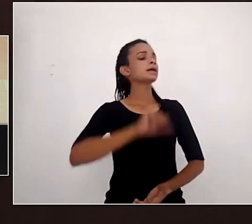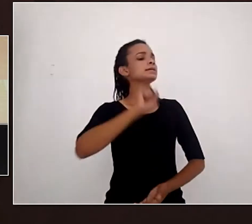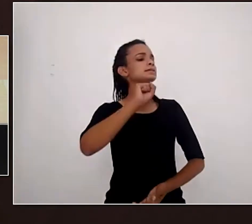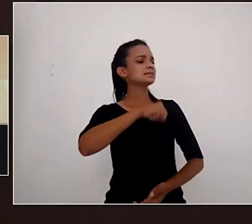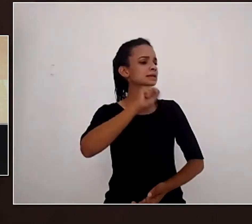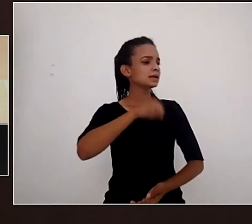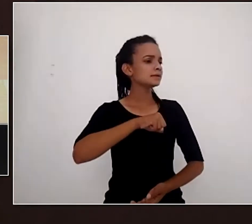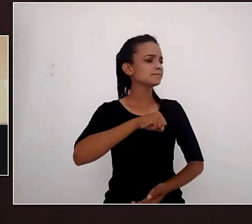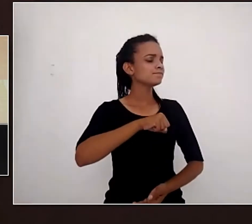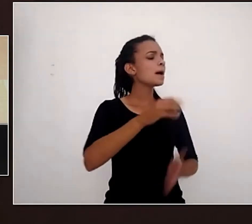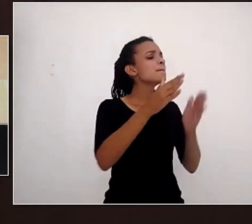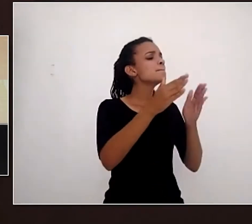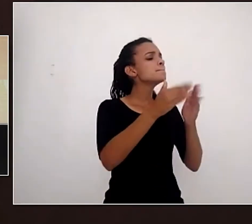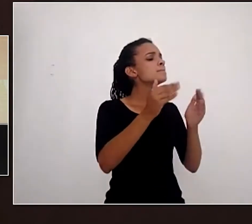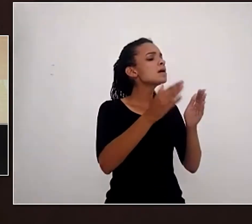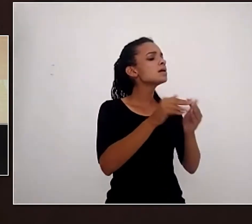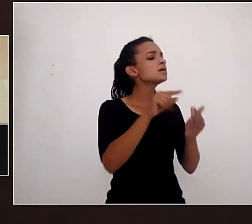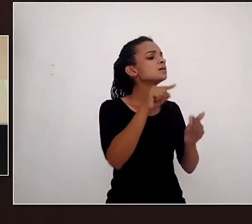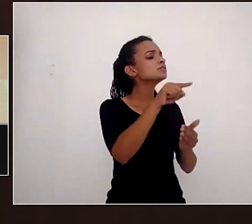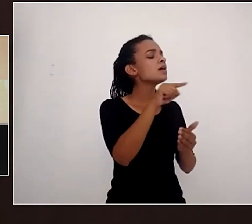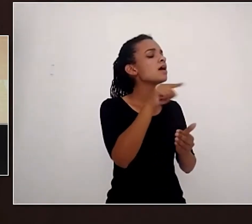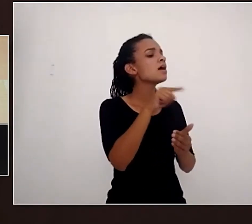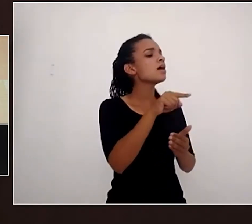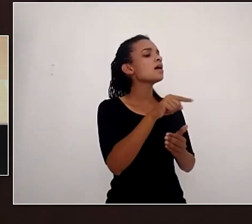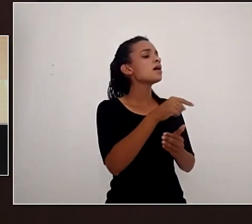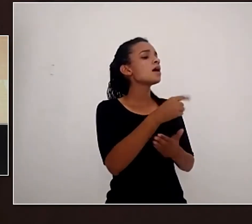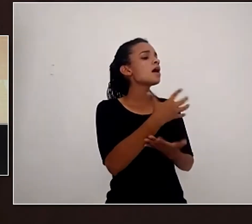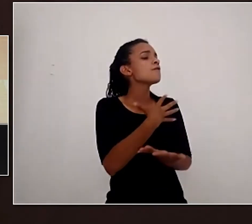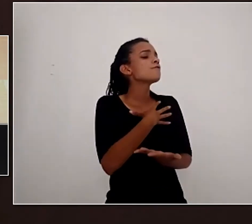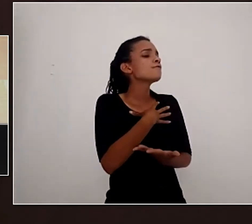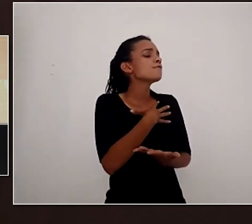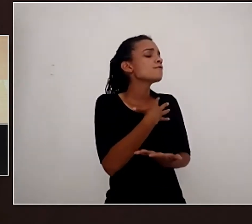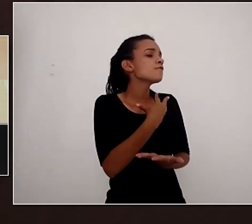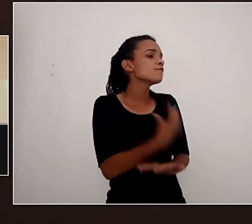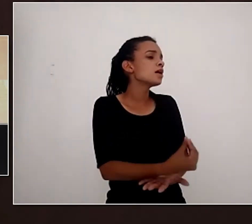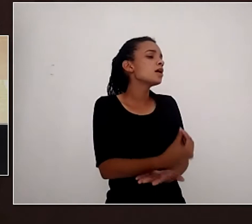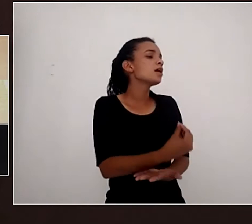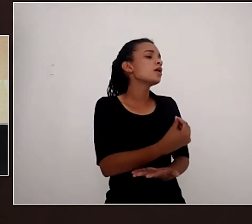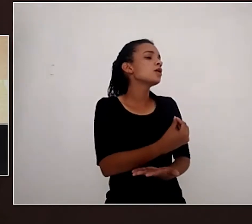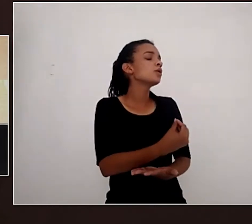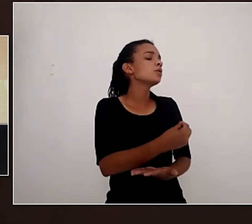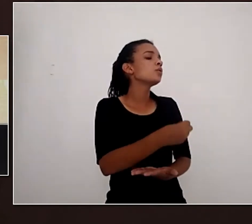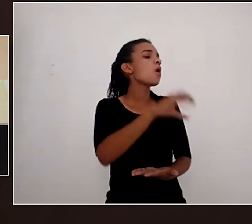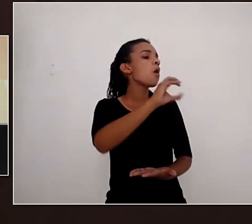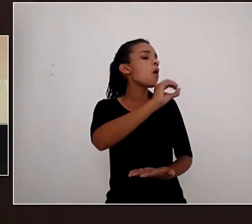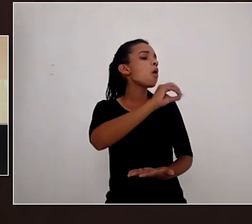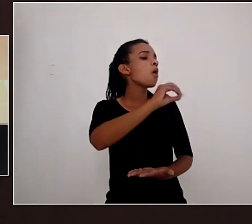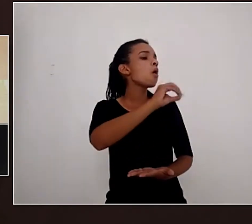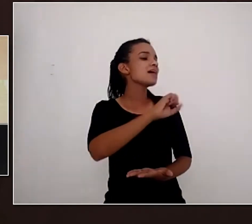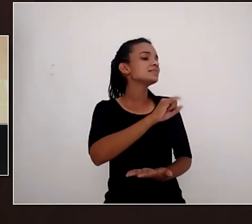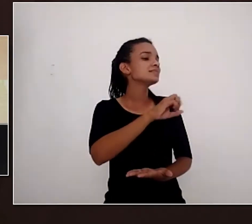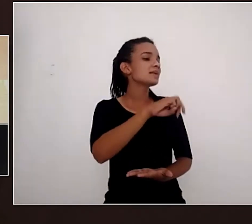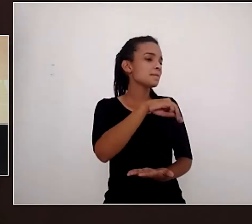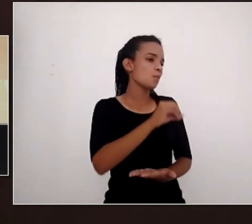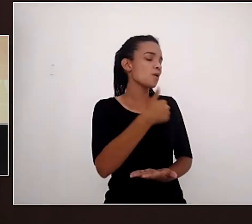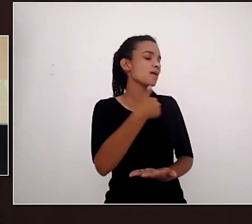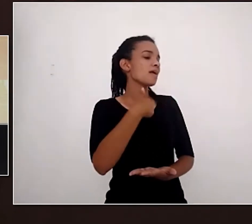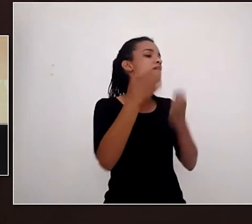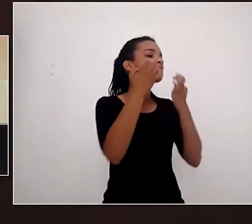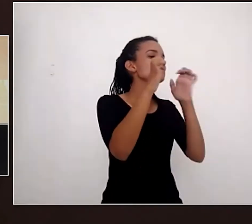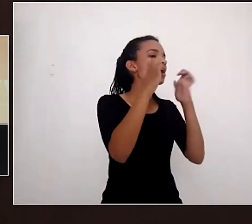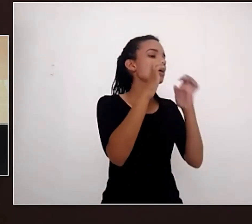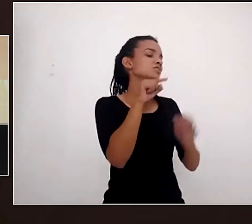meu filho Onésimo, que gerei entre algemas. Ele antes te